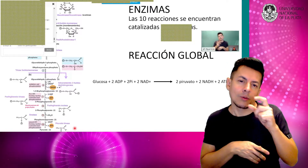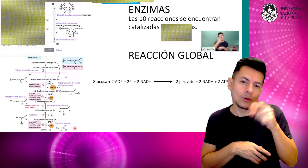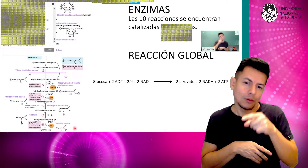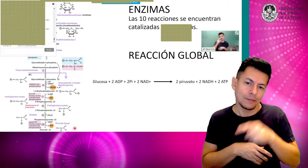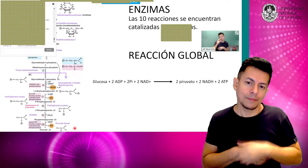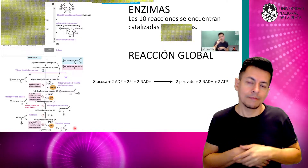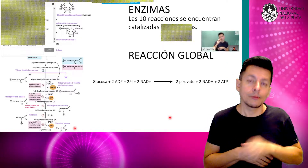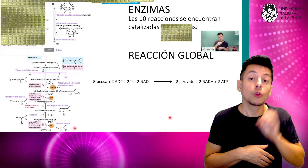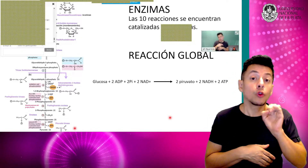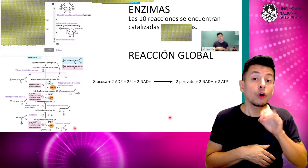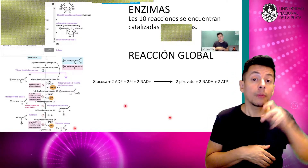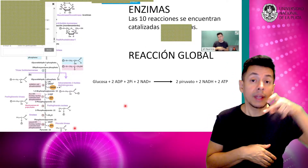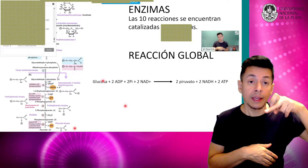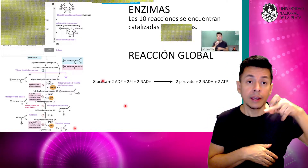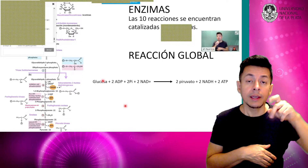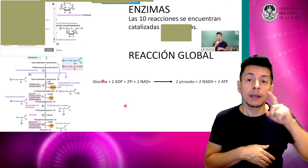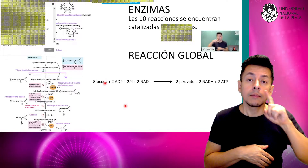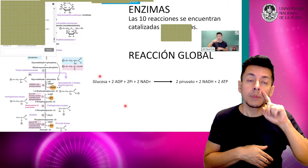Bien.